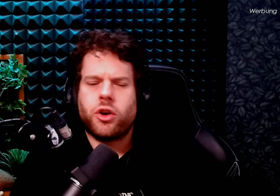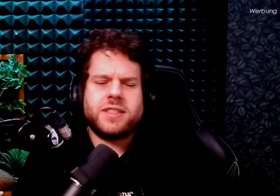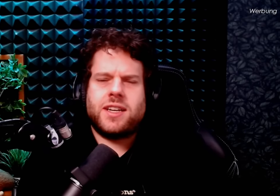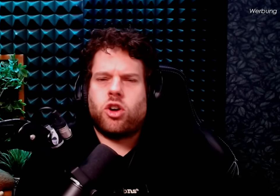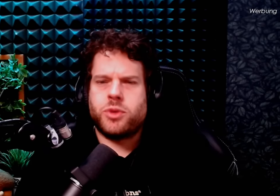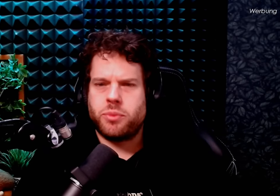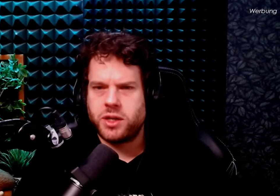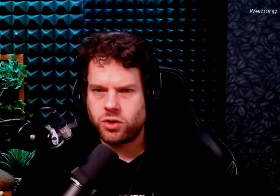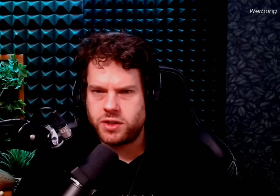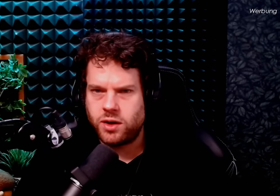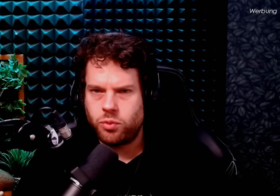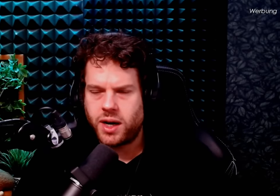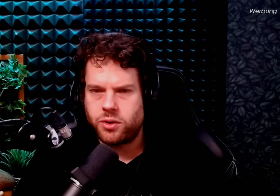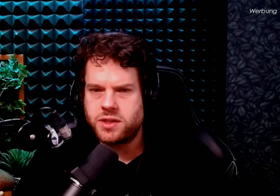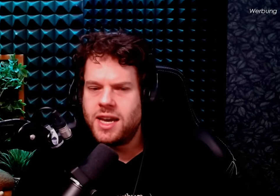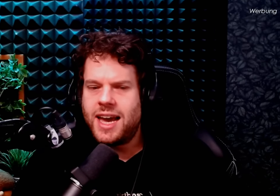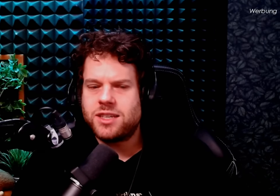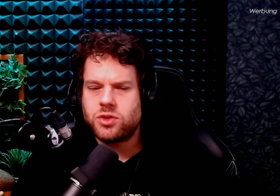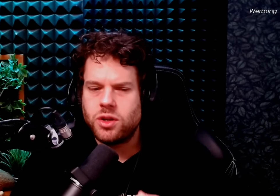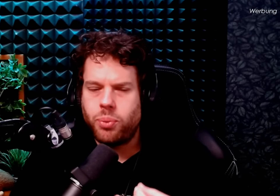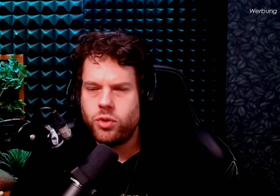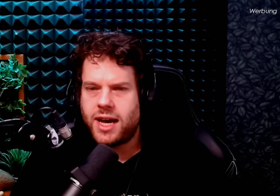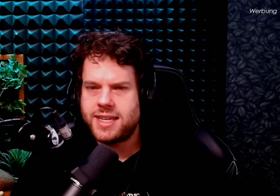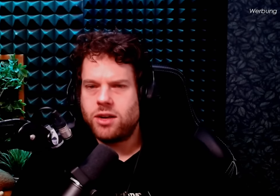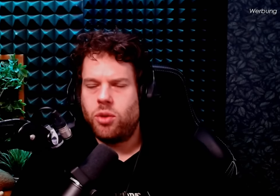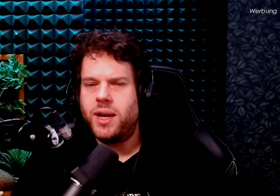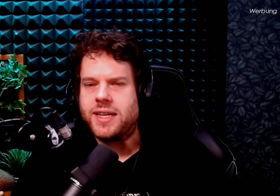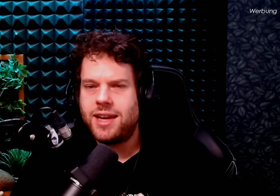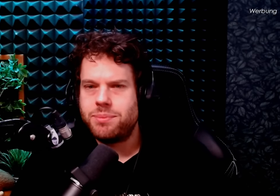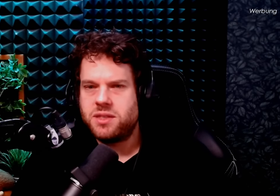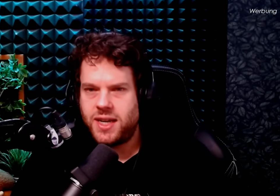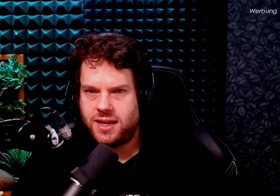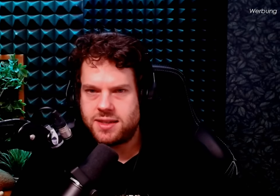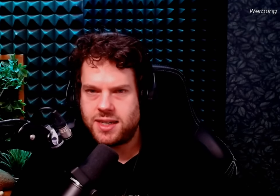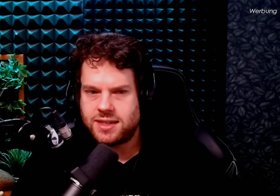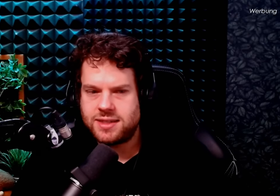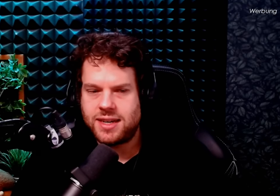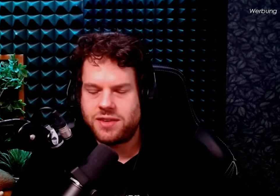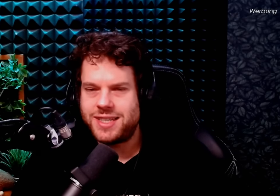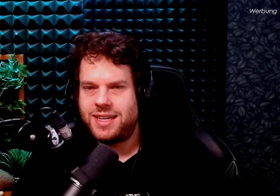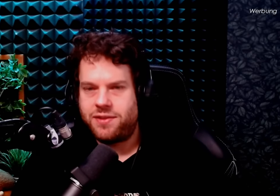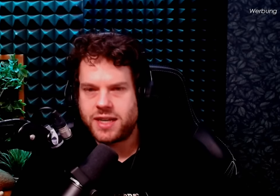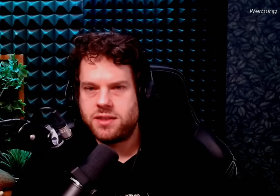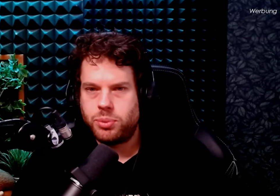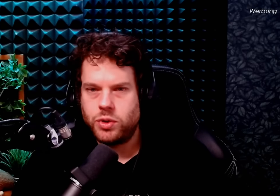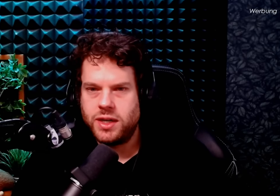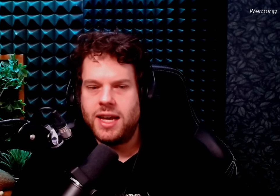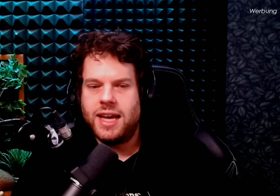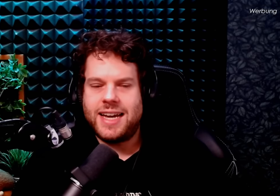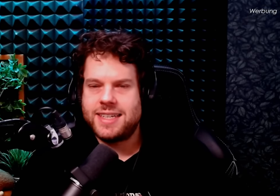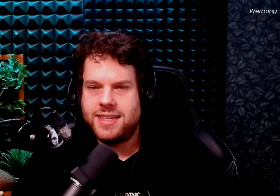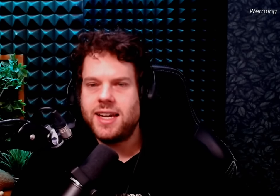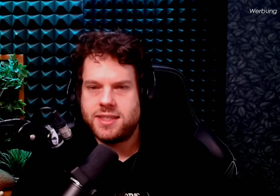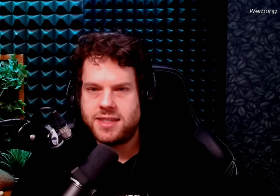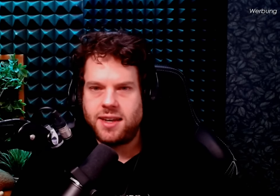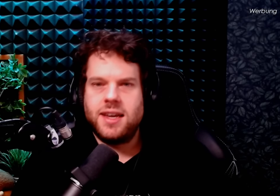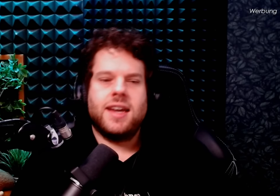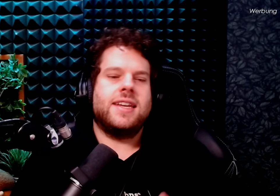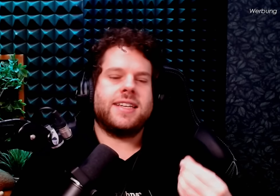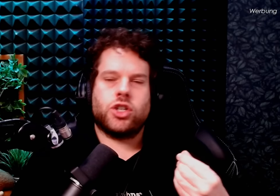geröstet, dann kommt da nochmal das Röstaroma raus. Also so eine Bohne hat ja einen kompletten Lebensweg hinter sich. Das ist ja quasi eine erwachsene Bohne. Die hat ja Dinge gesehen, die hat